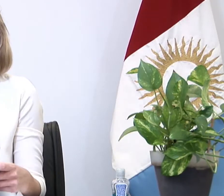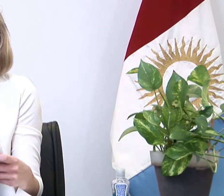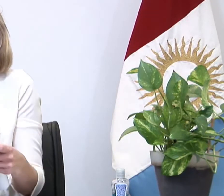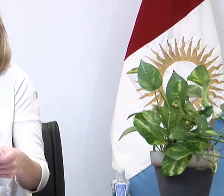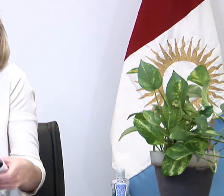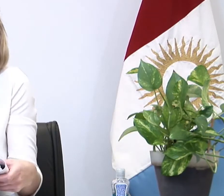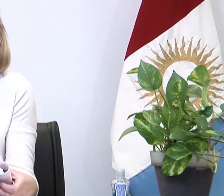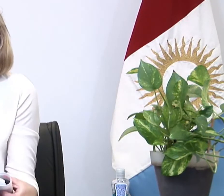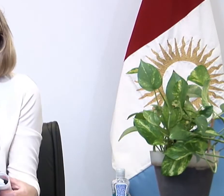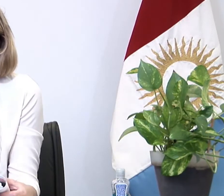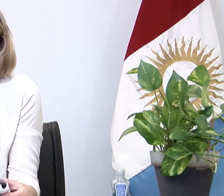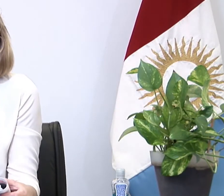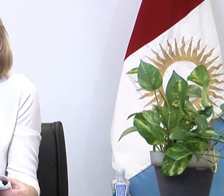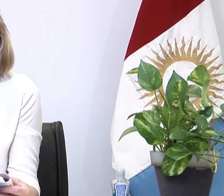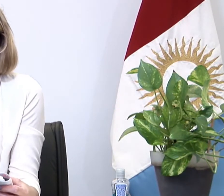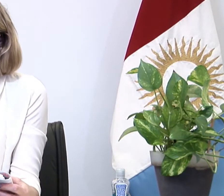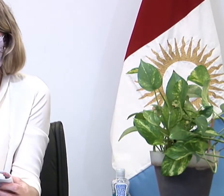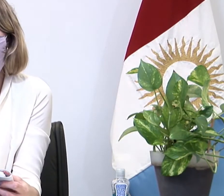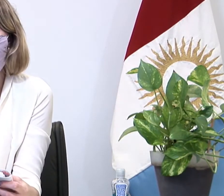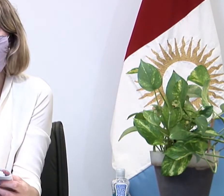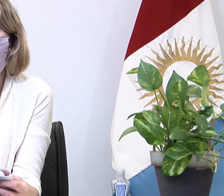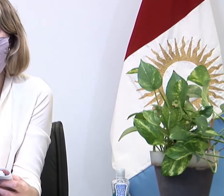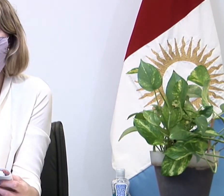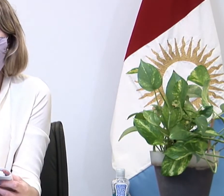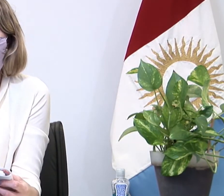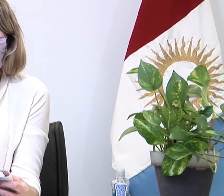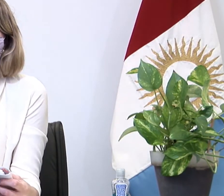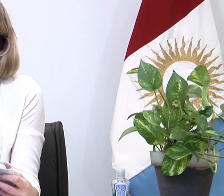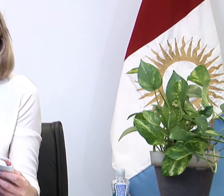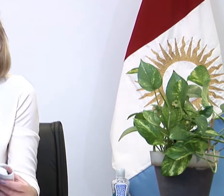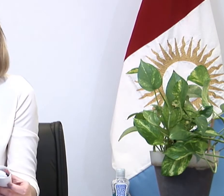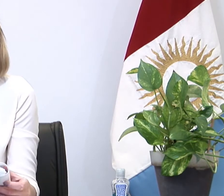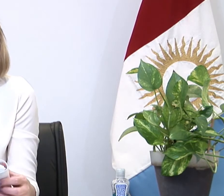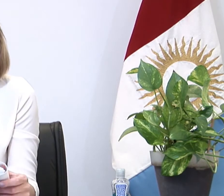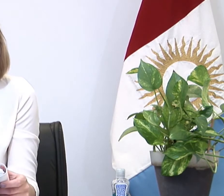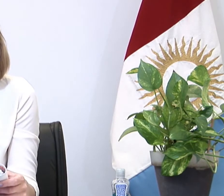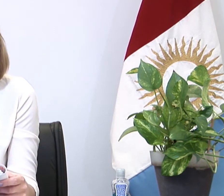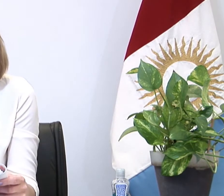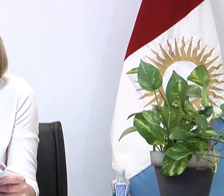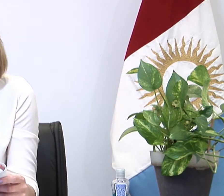Gracias por la espera. Antes de la lectura del acta, vamos a mencionar a todos los convocados para el día de mañana.